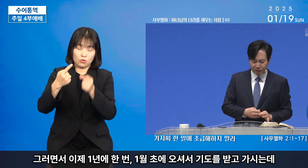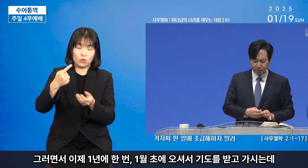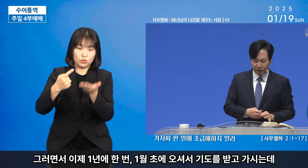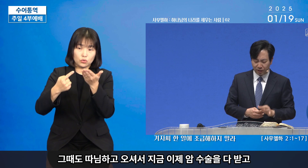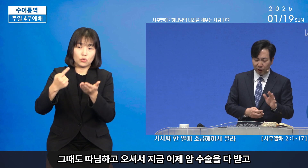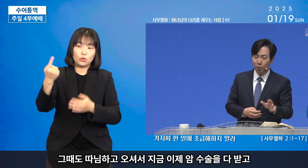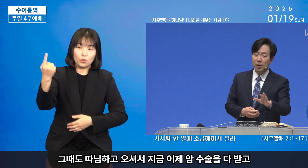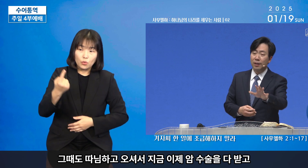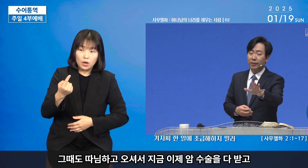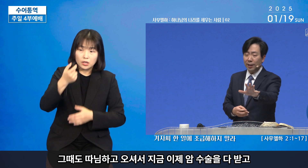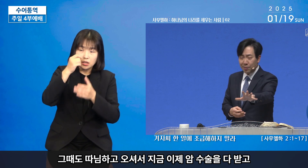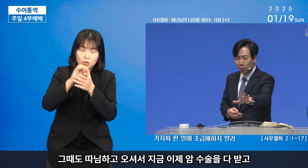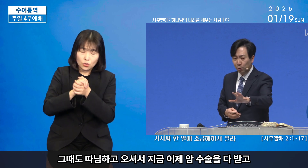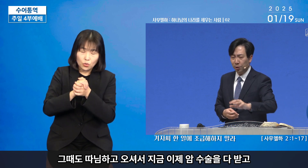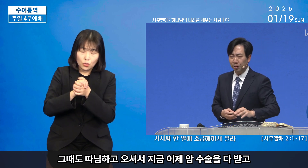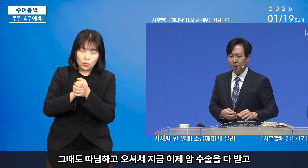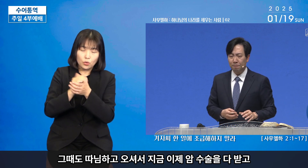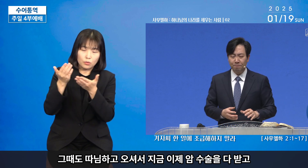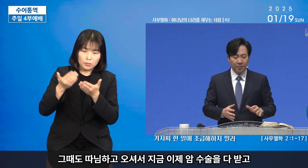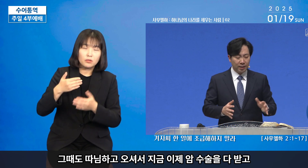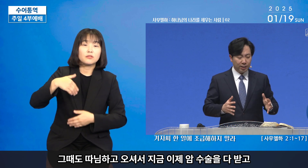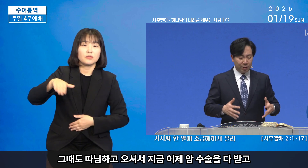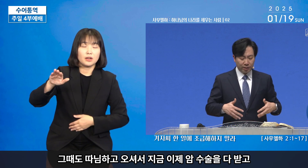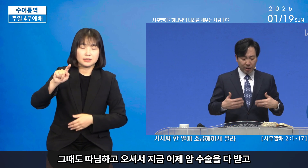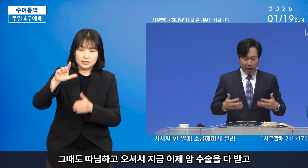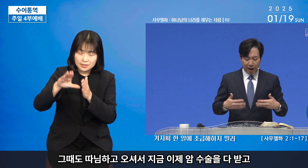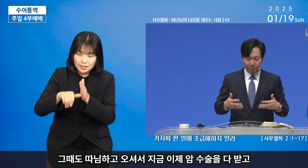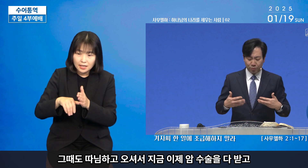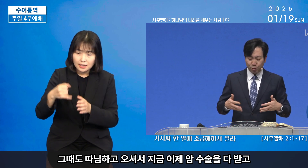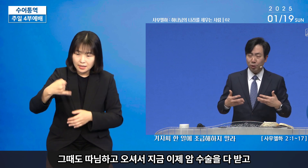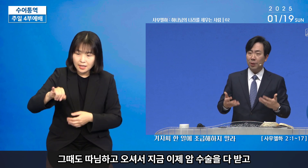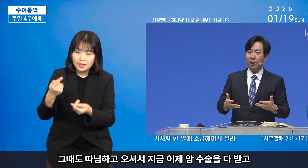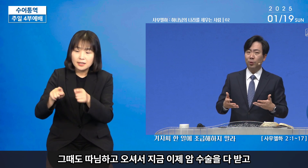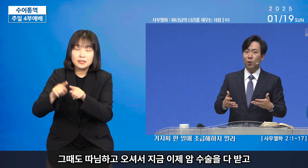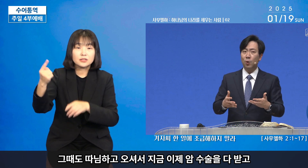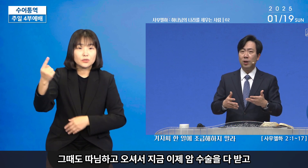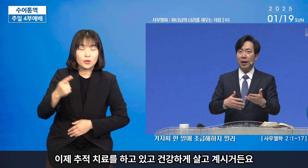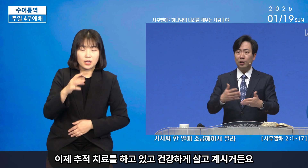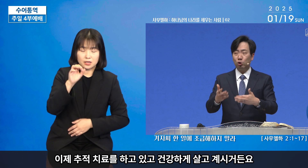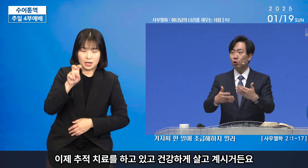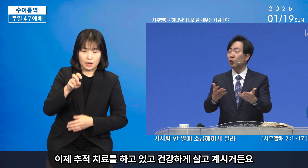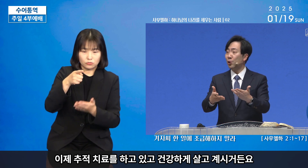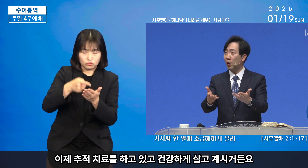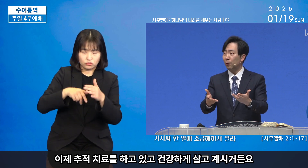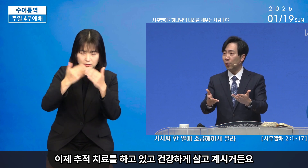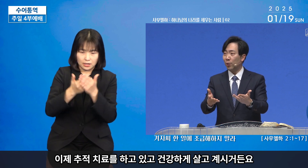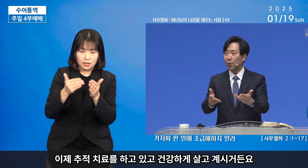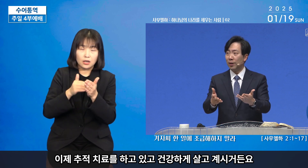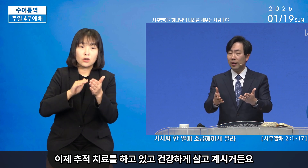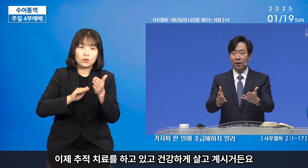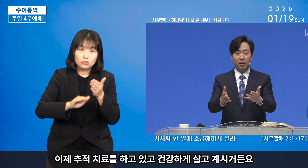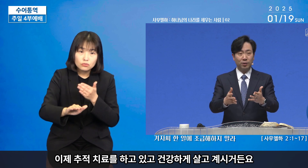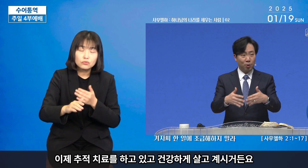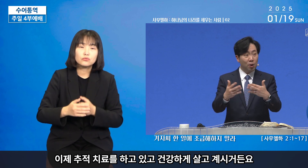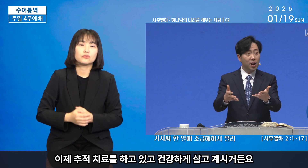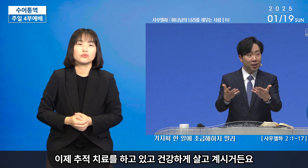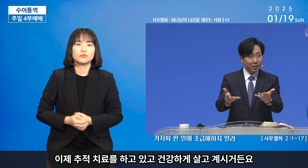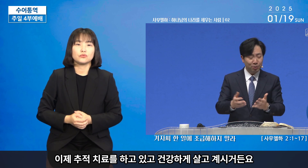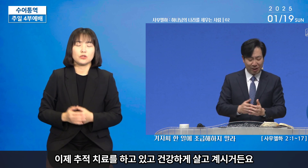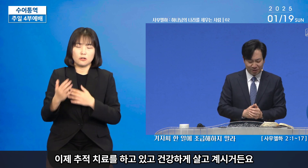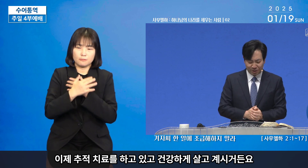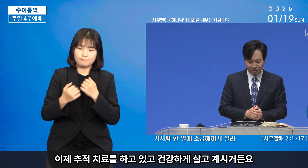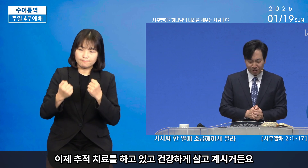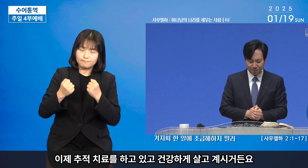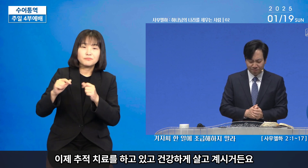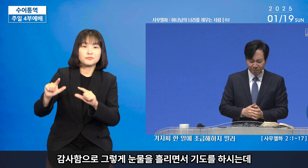받고 가시는데, 그때도 따님하고 오셔서 지금 이제 암 수술을 다 받고 아주 추적질을 하고 있고 건강하게